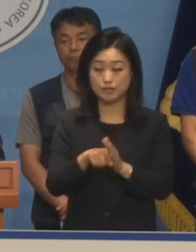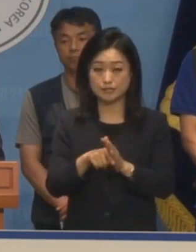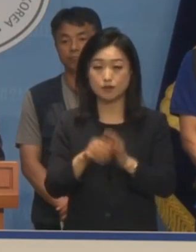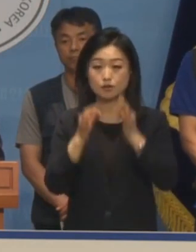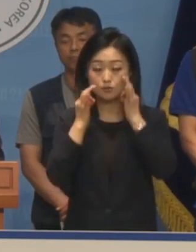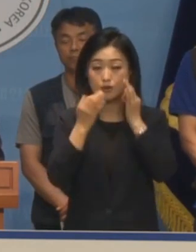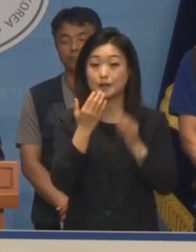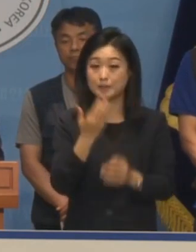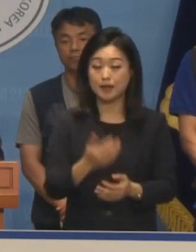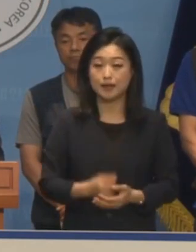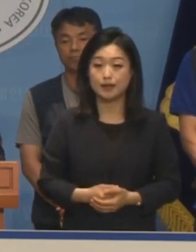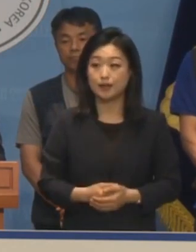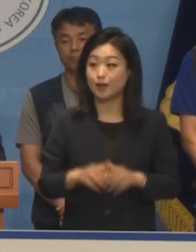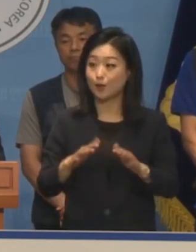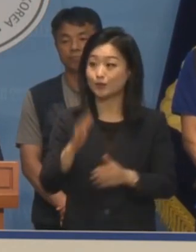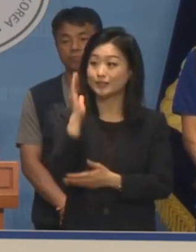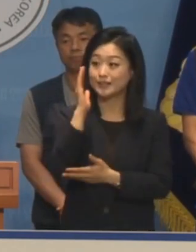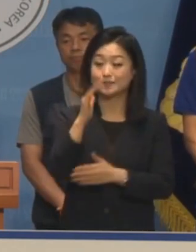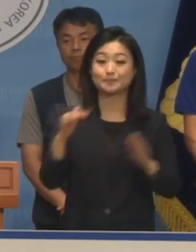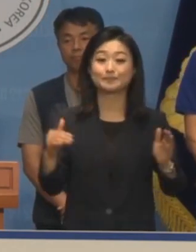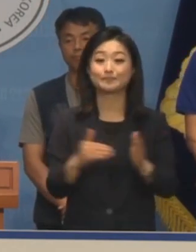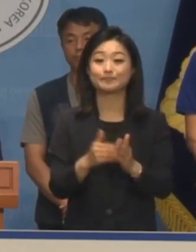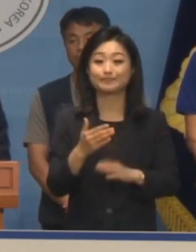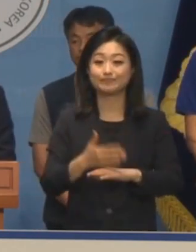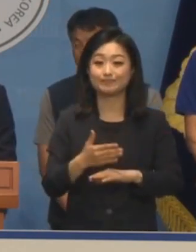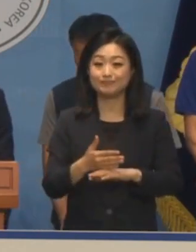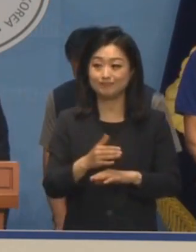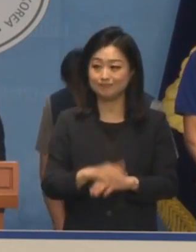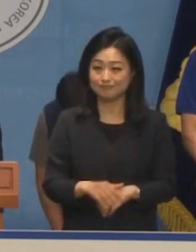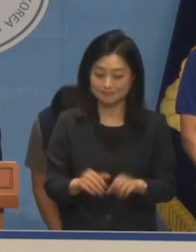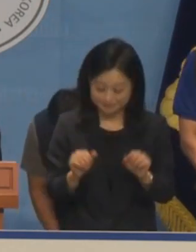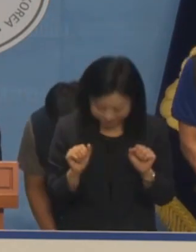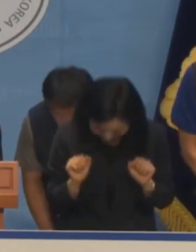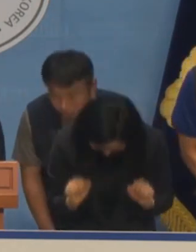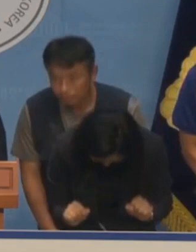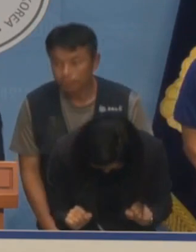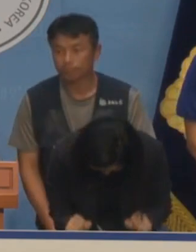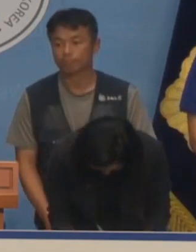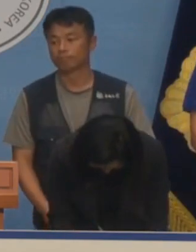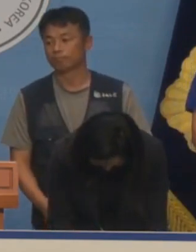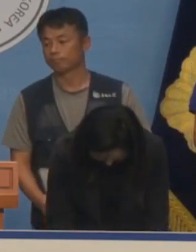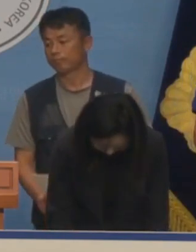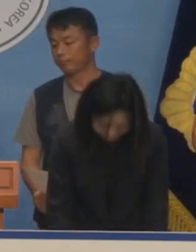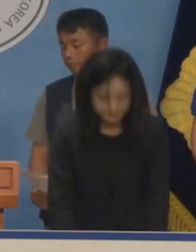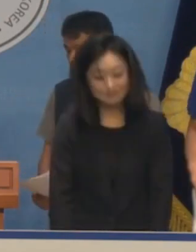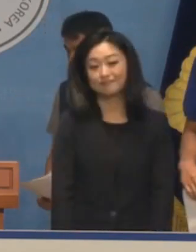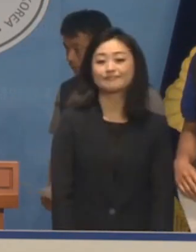하겠습니다 오늘 기자에게 이것으로 마치겠습니다 고맙습니다 tak